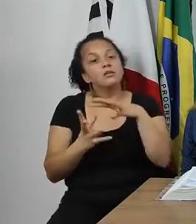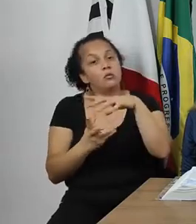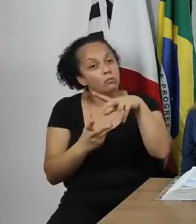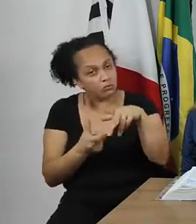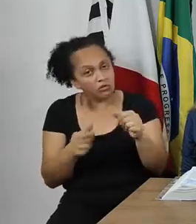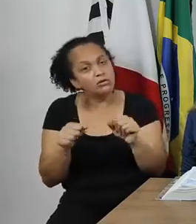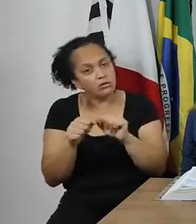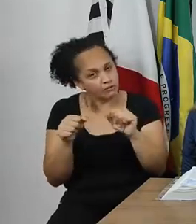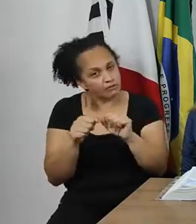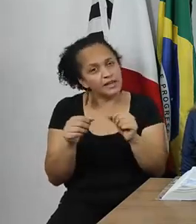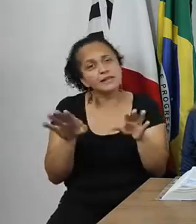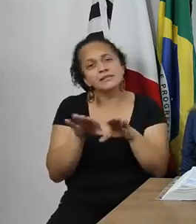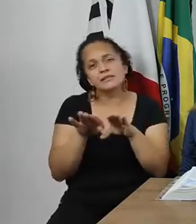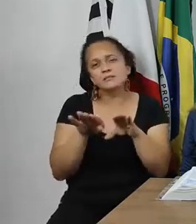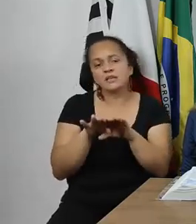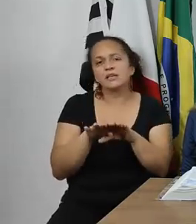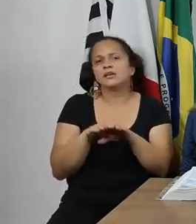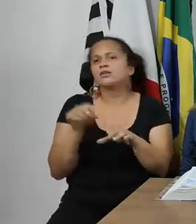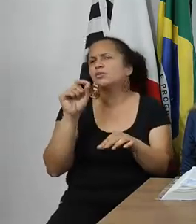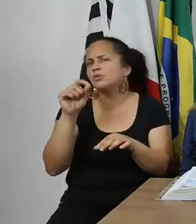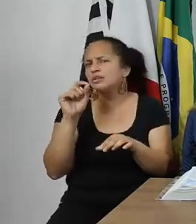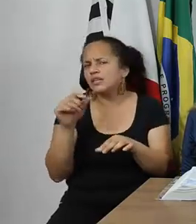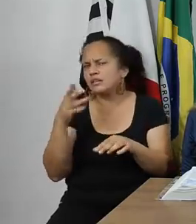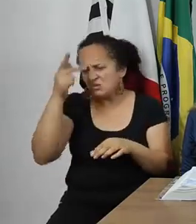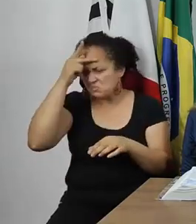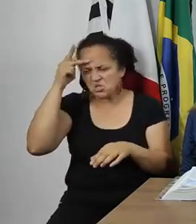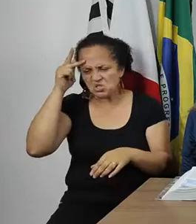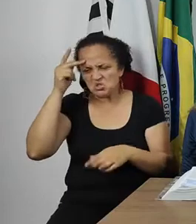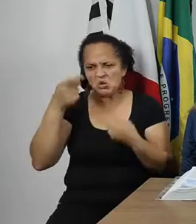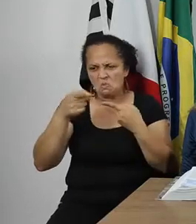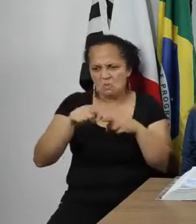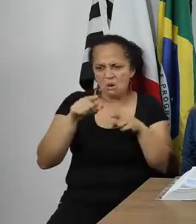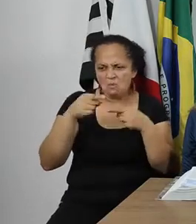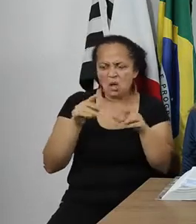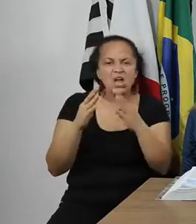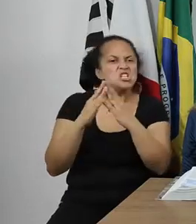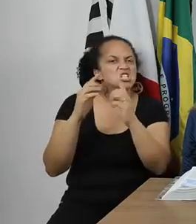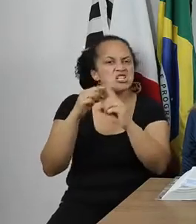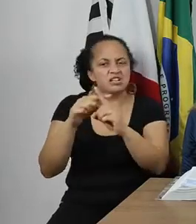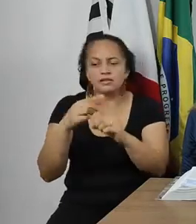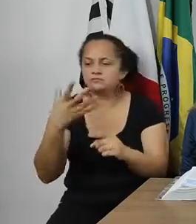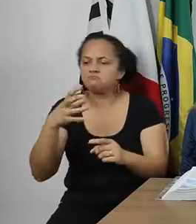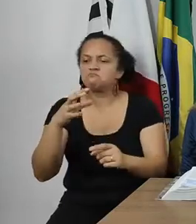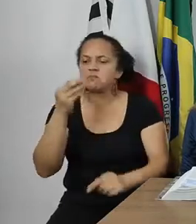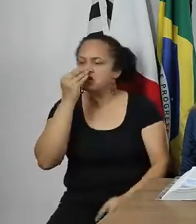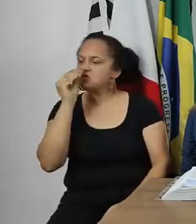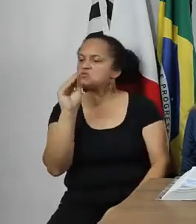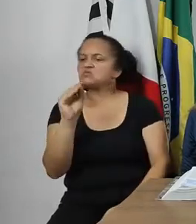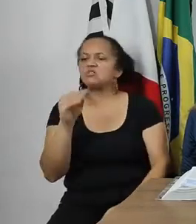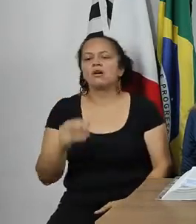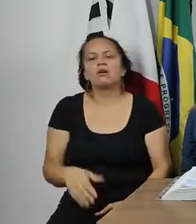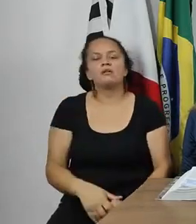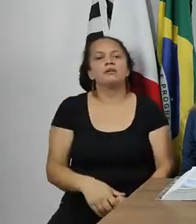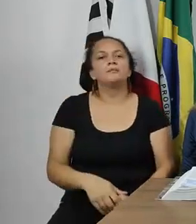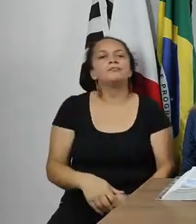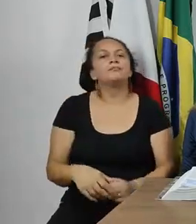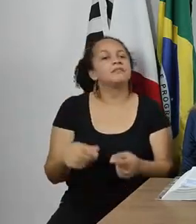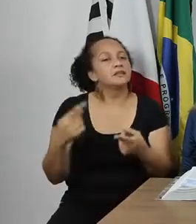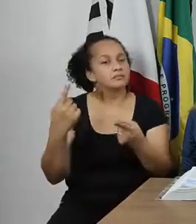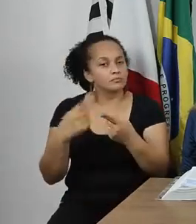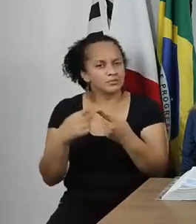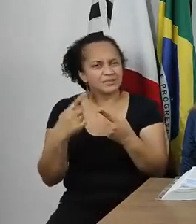tem feito é atacar a igreja com seus argumentos e com as suas ideologias. E isso eles fazem